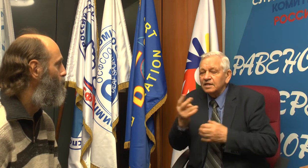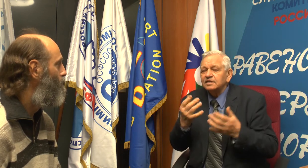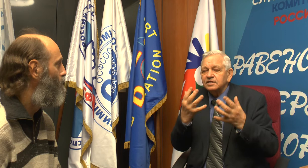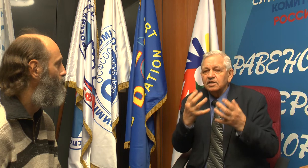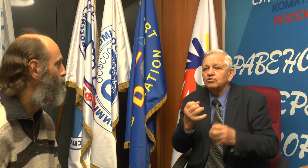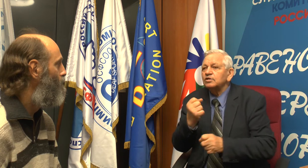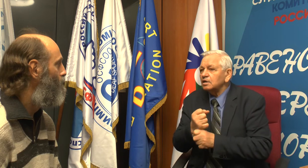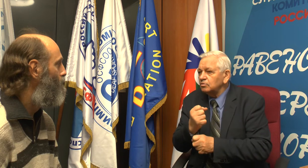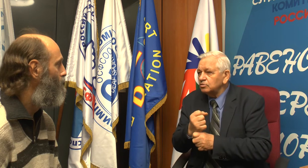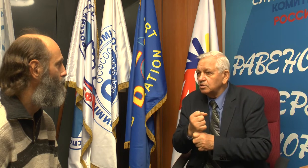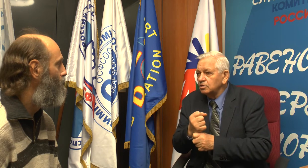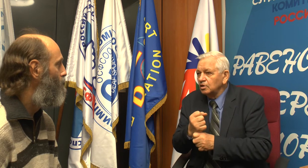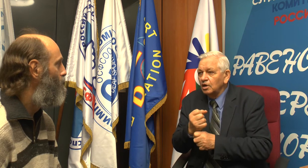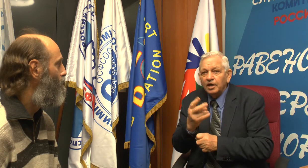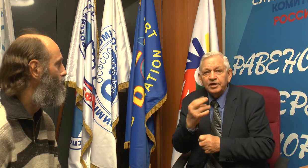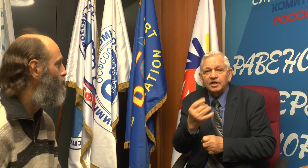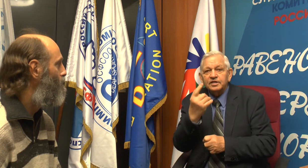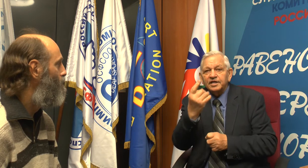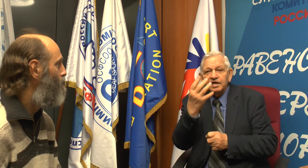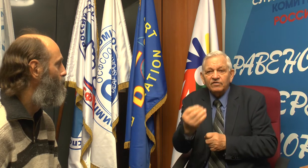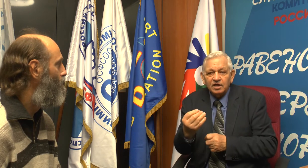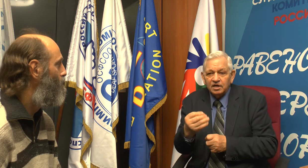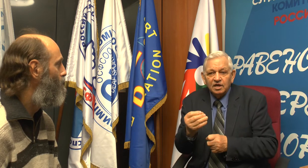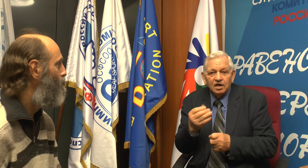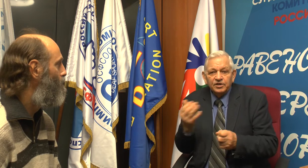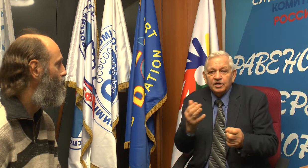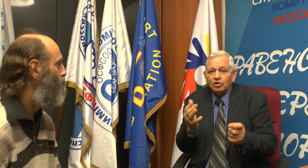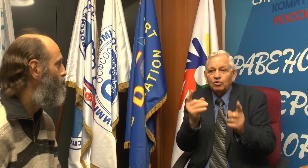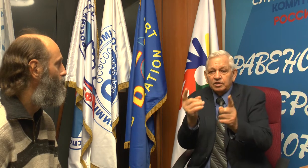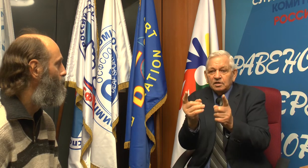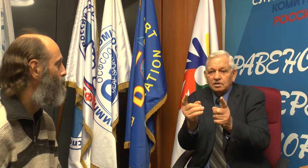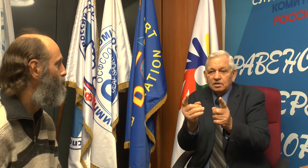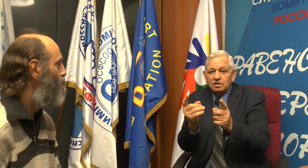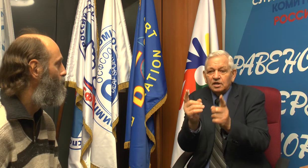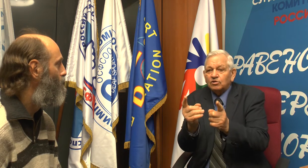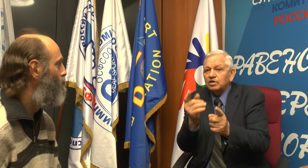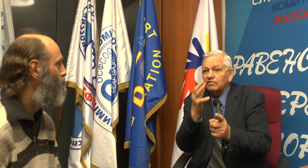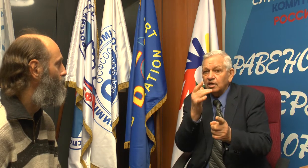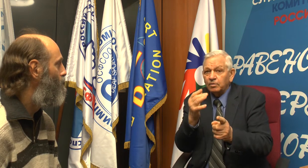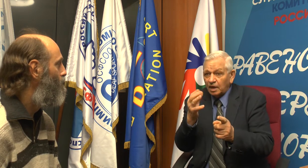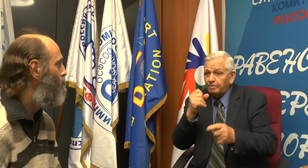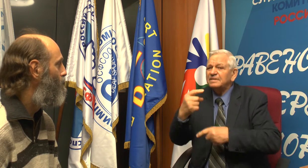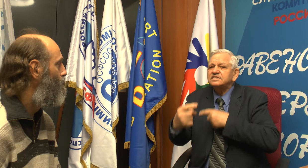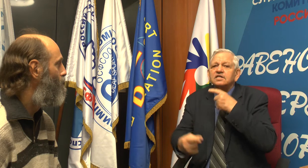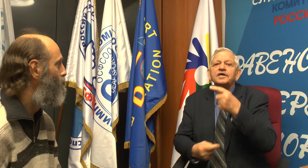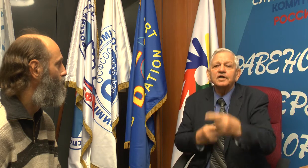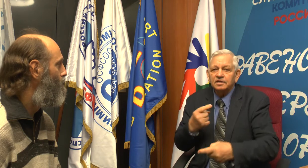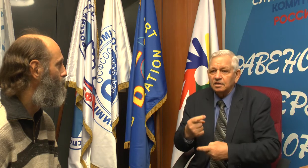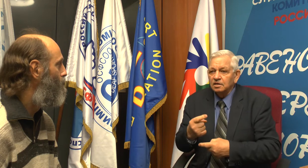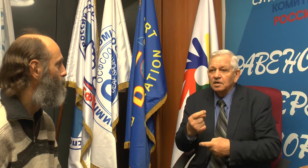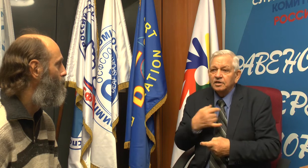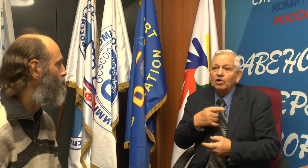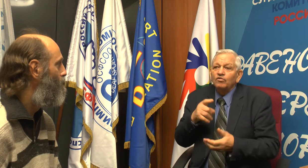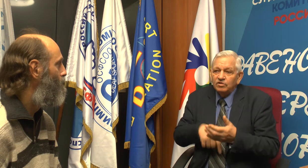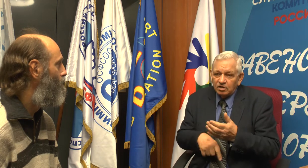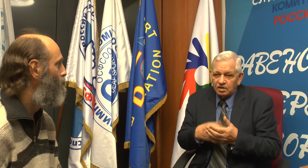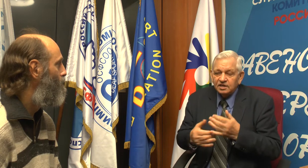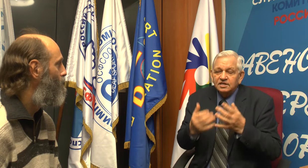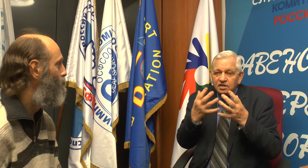надо серьезно работать. Не однодневкой, не какое-то короткое время, а постоянно. Я уверен, если